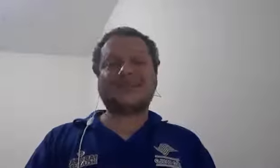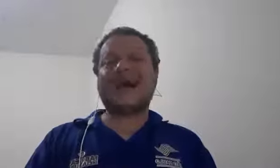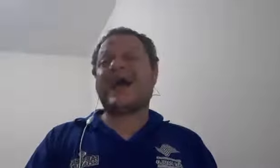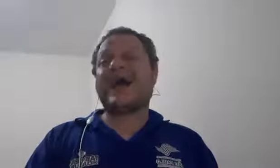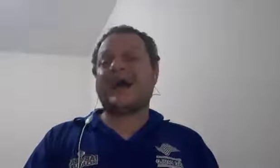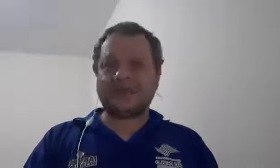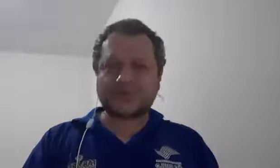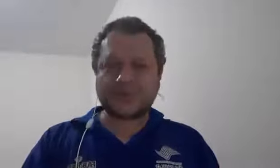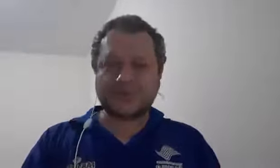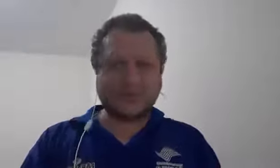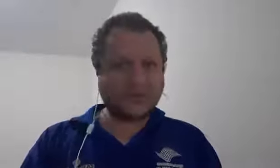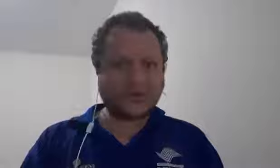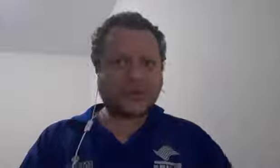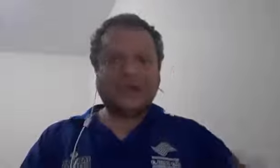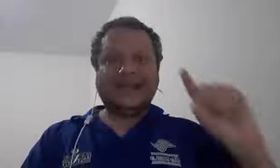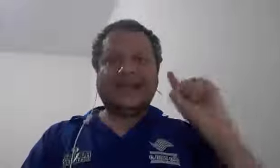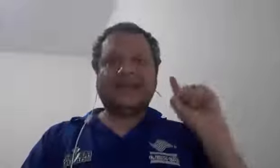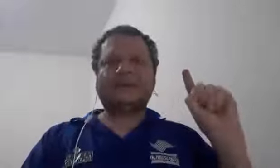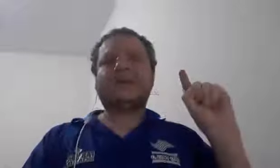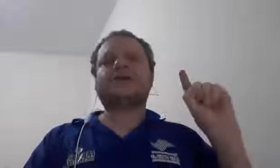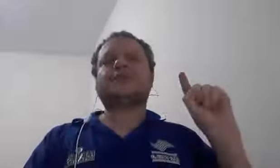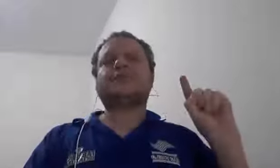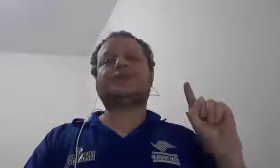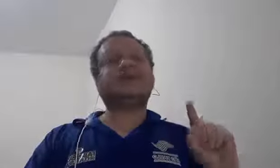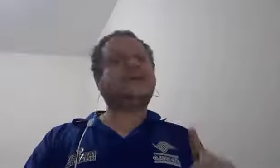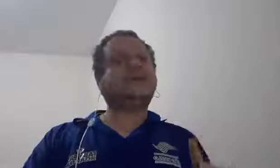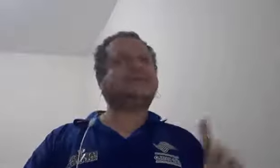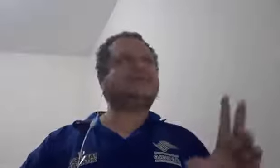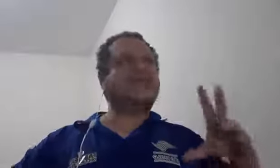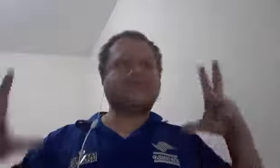linha azul do metrô. Lembrando